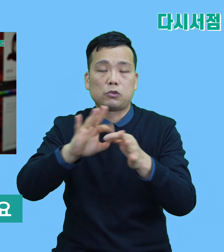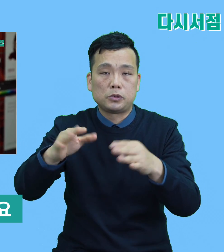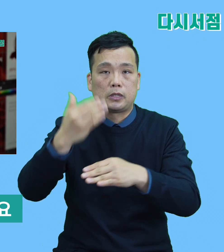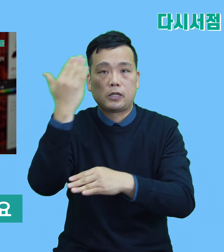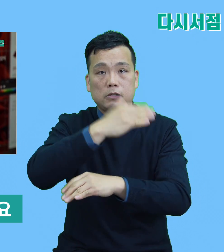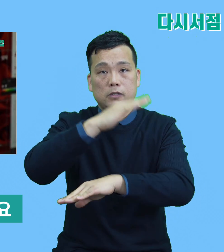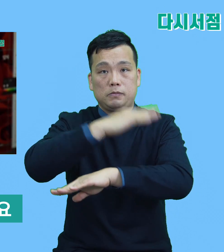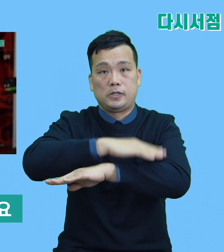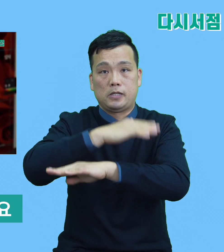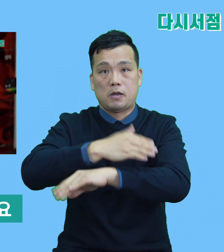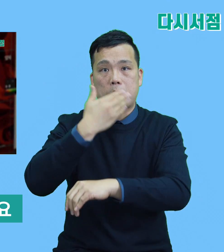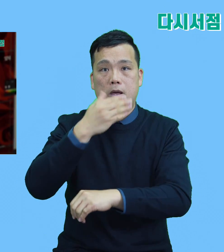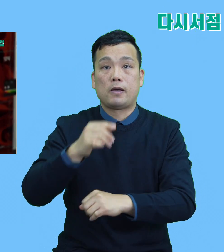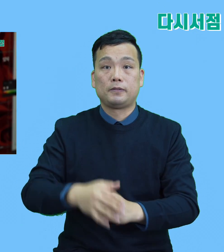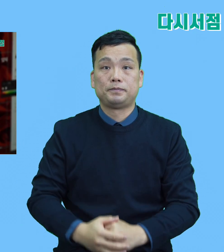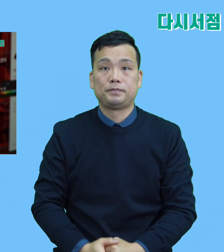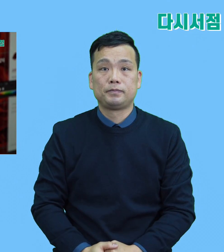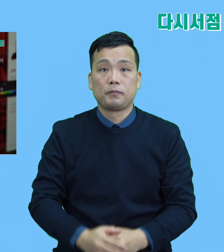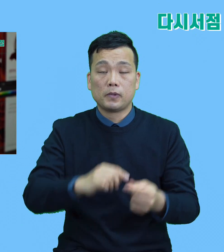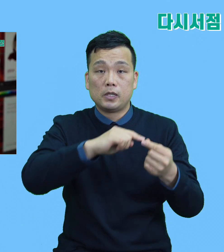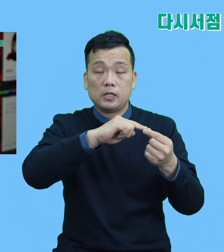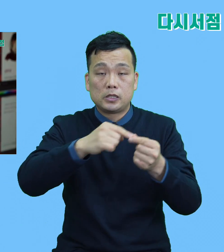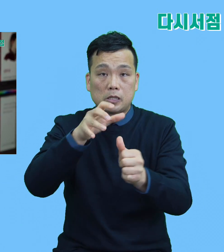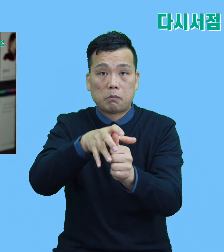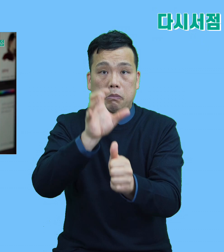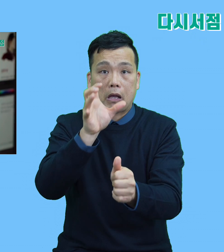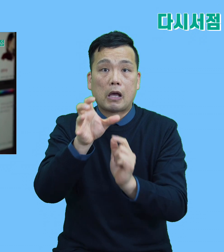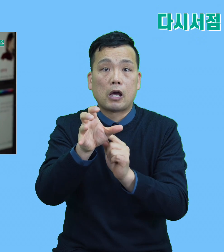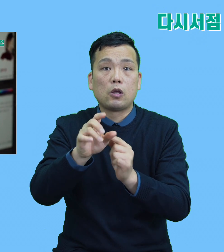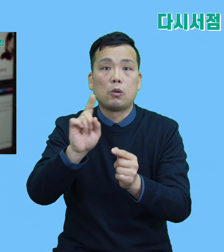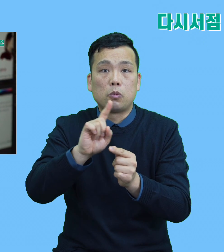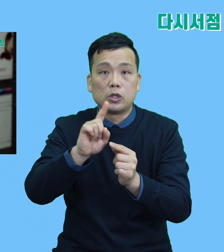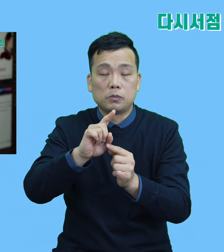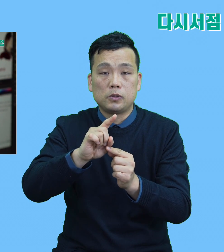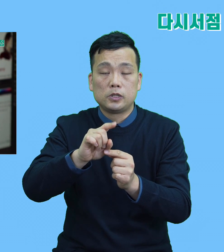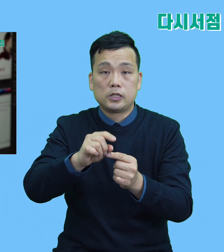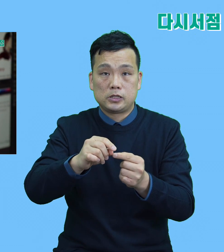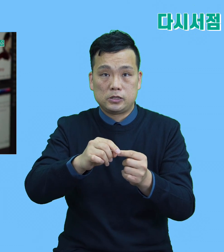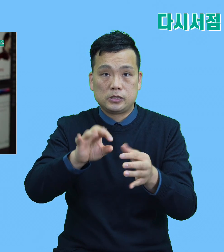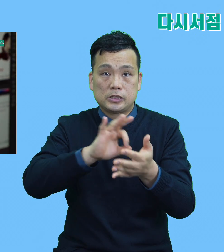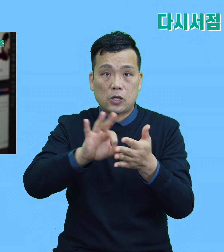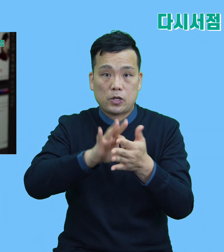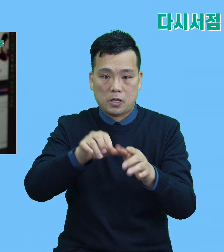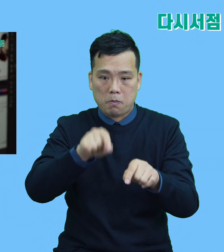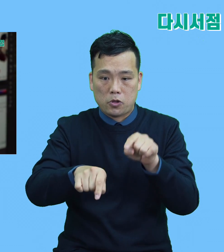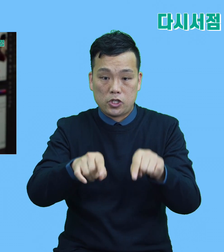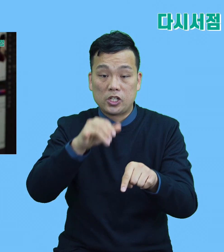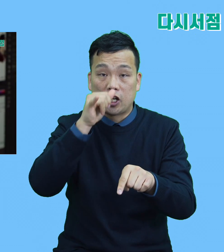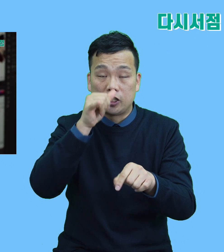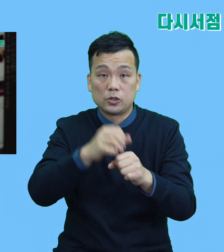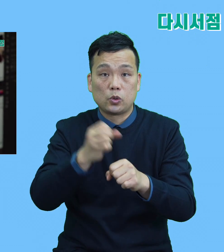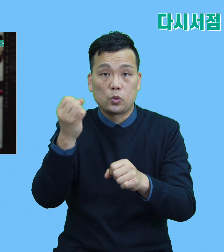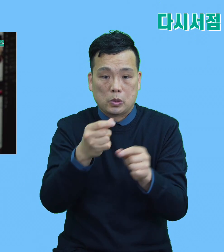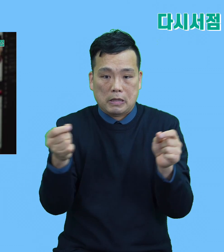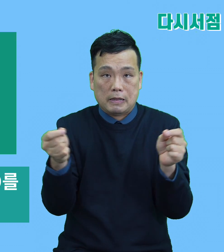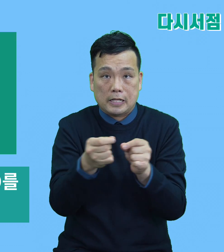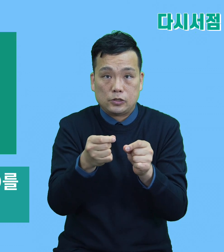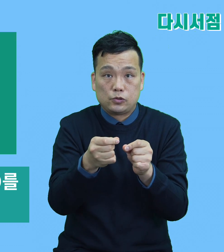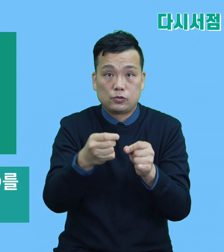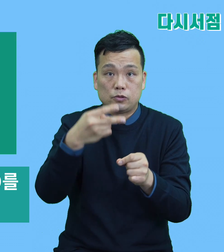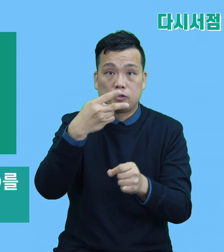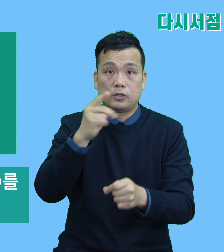있어요. 글자 깨기는 크리에이트 아웃라인즈 버튼을 사용하거나